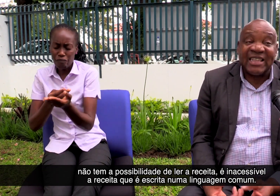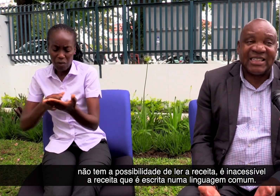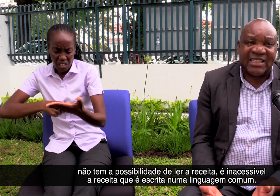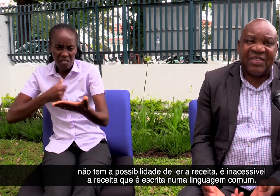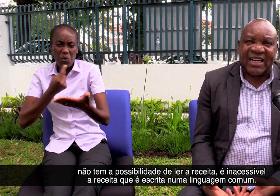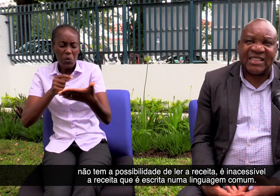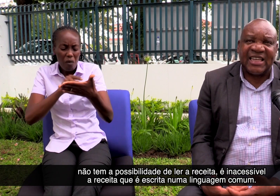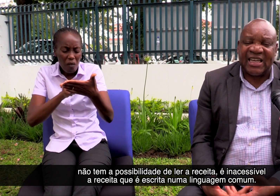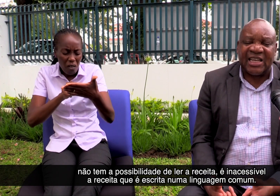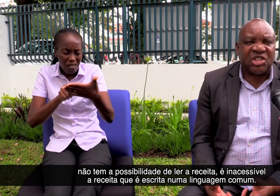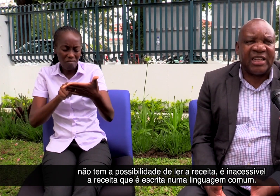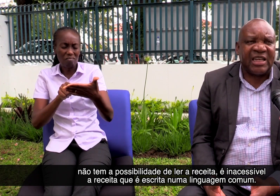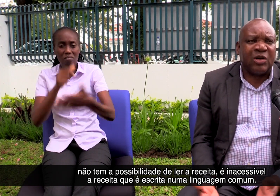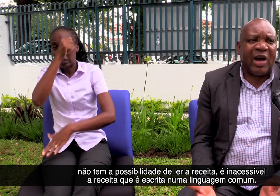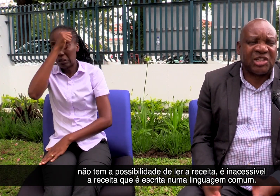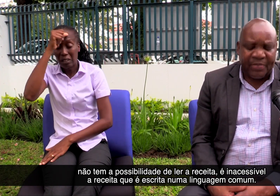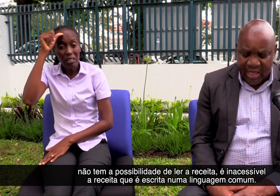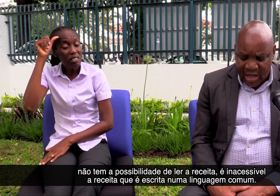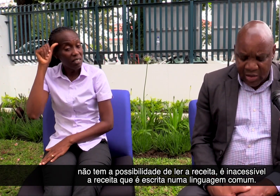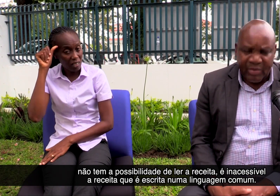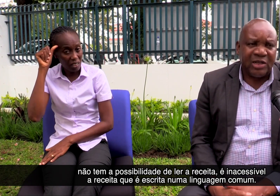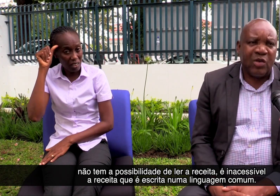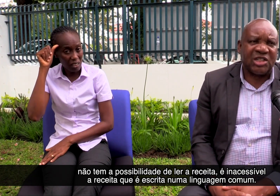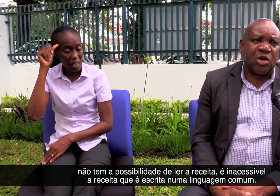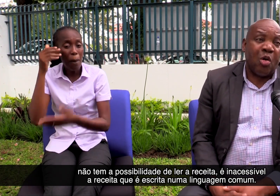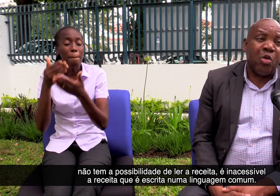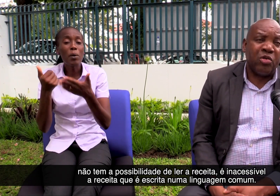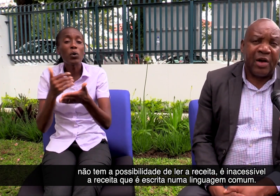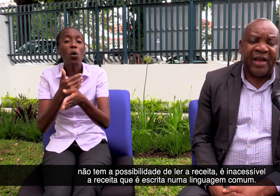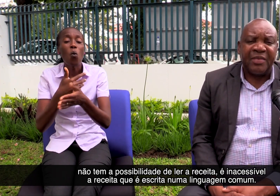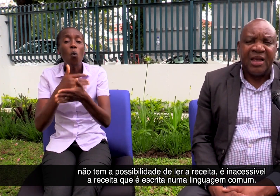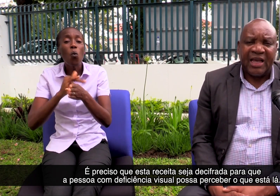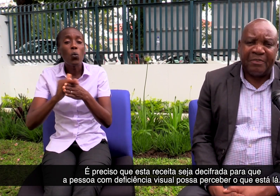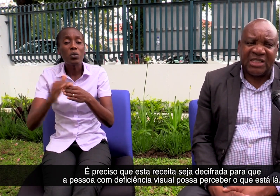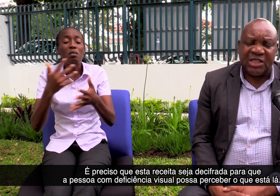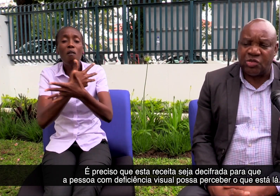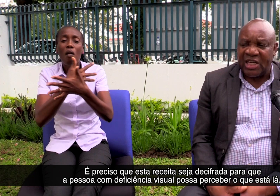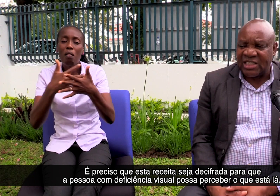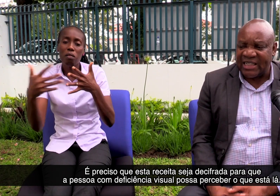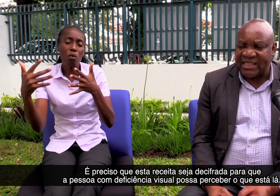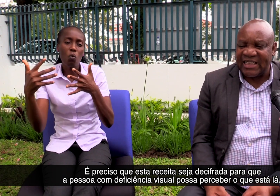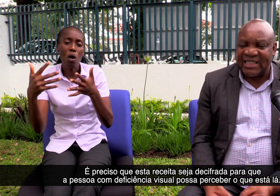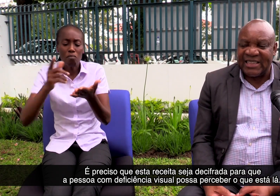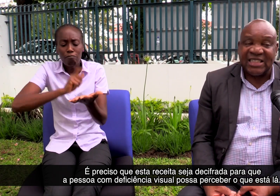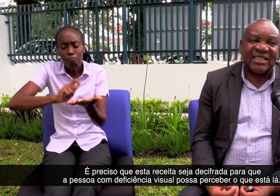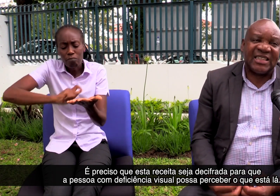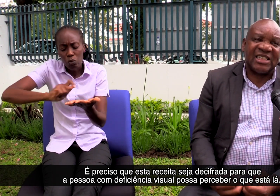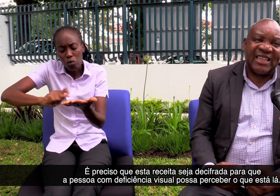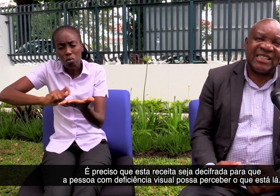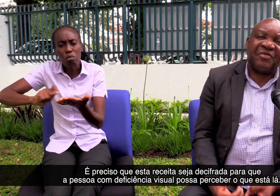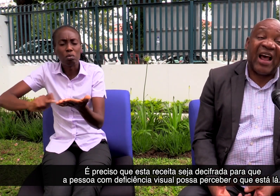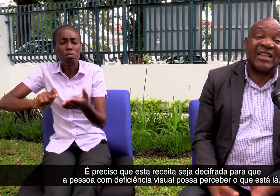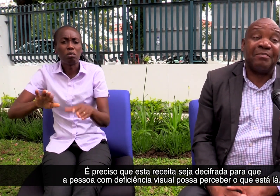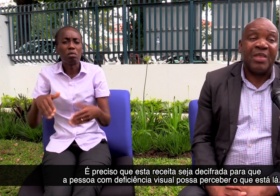é inacessível a receita que é escrita numa linguagem comum, não é? É preciso que esta receita